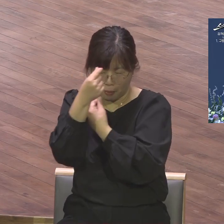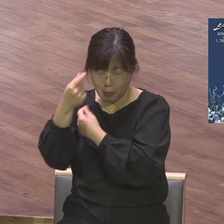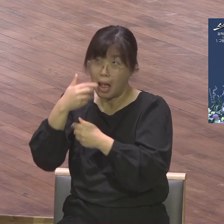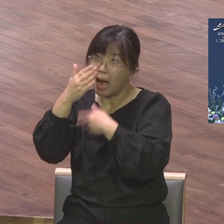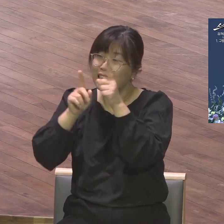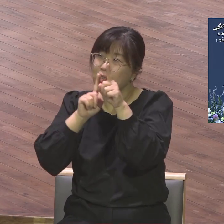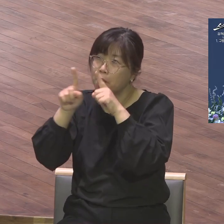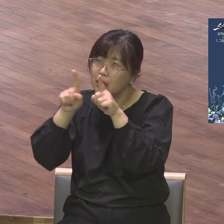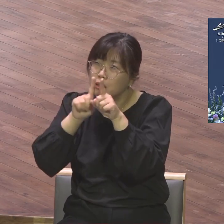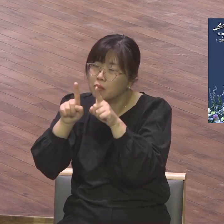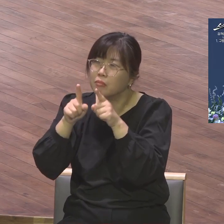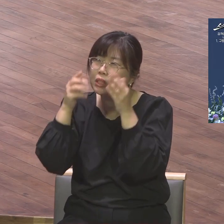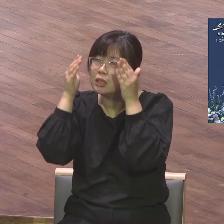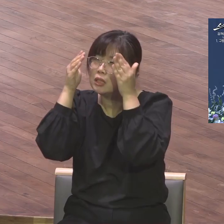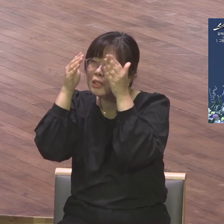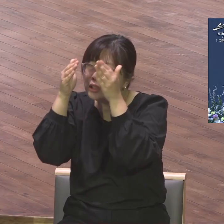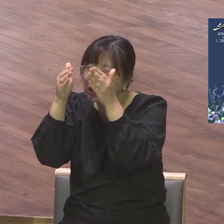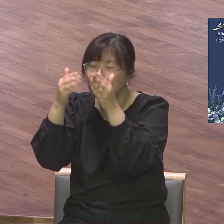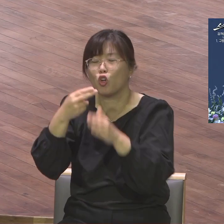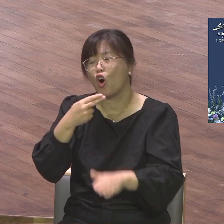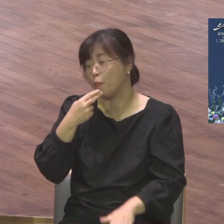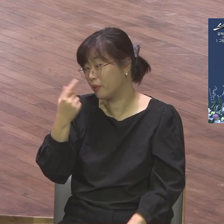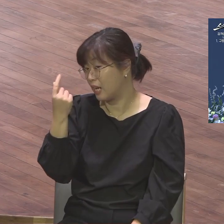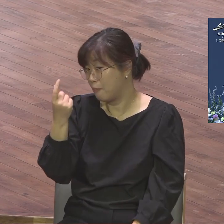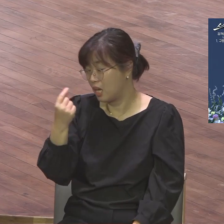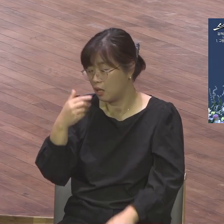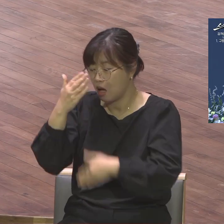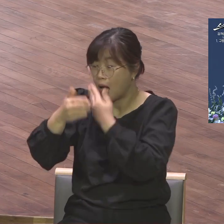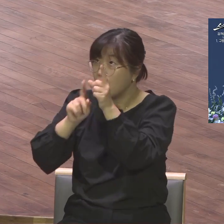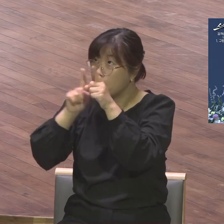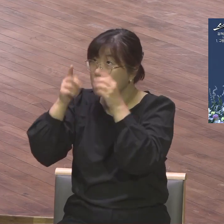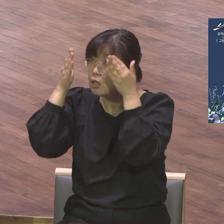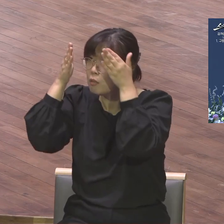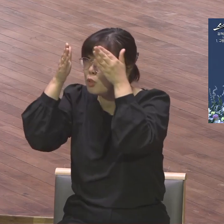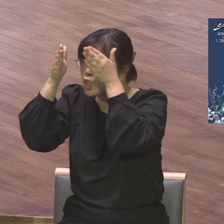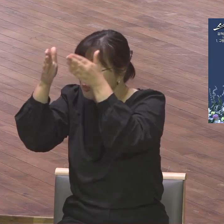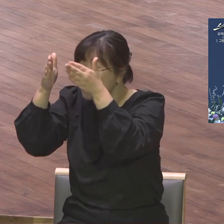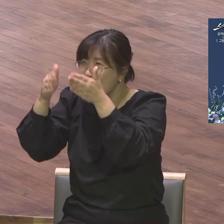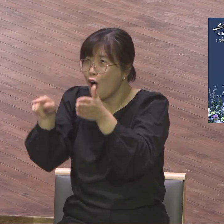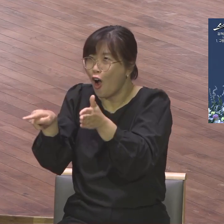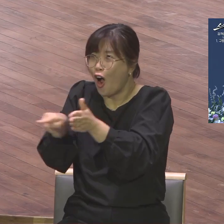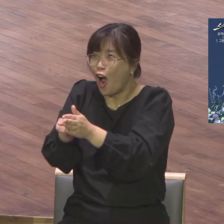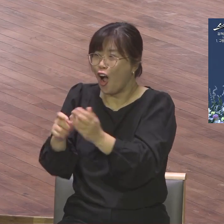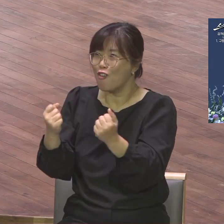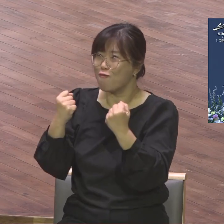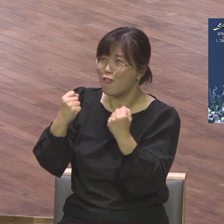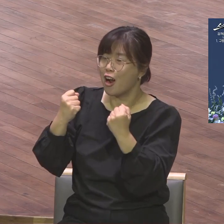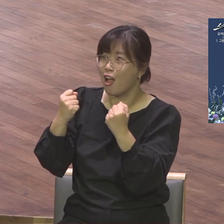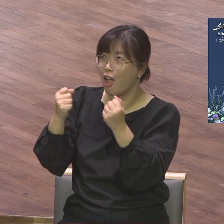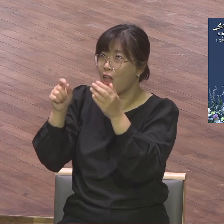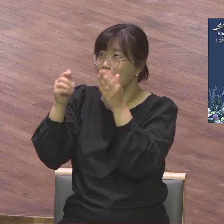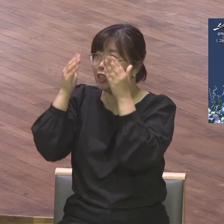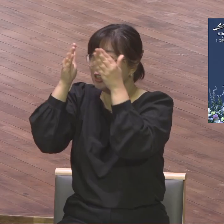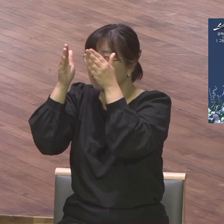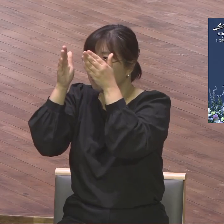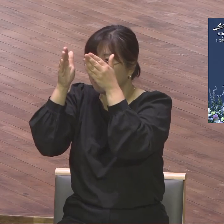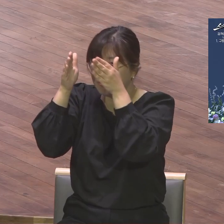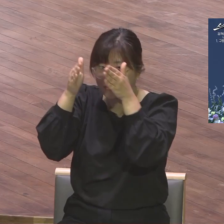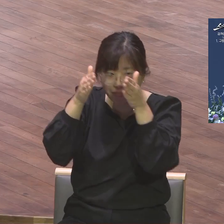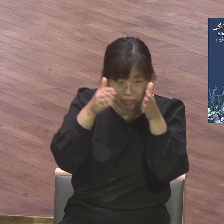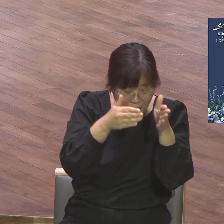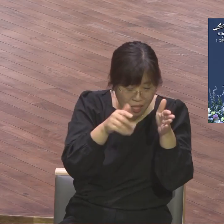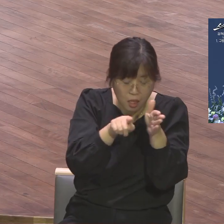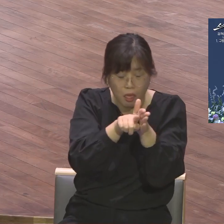말씀 기억도 안 나. 그냥 자기 마음대로 살아. 또 교회 와. 또 와. 평생 그래 살아. 그러니 무슨 체험이 있고